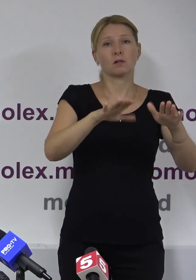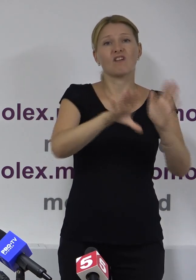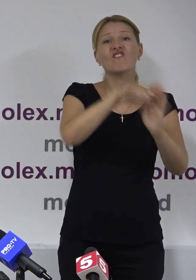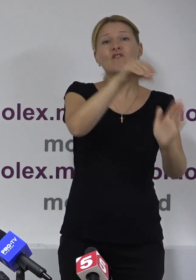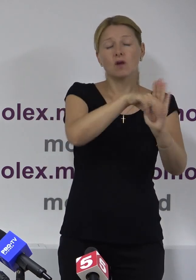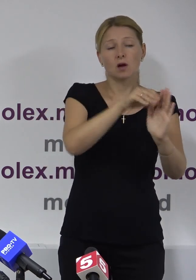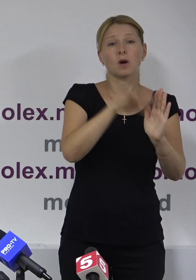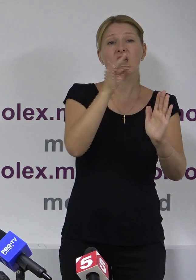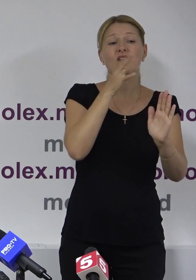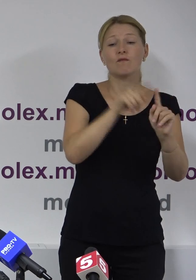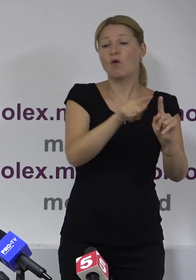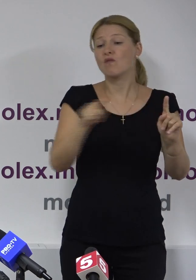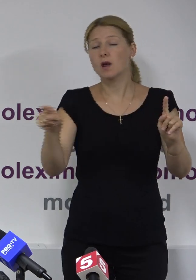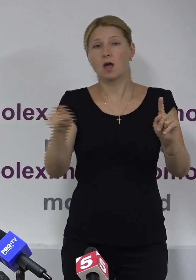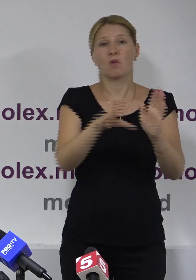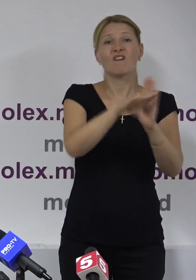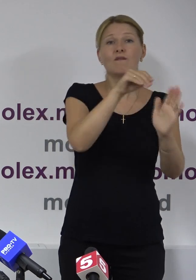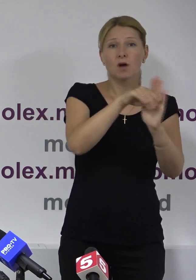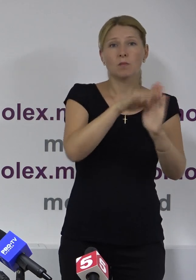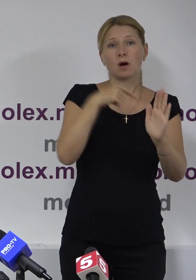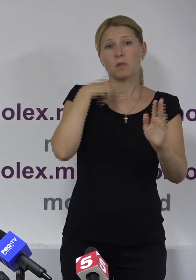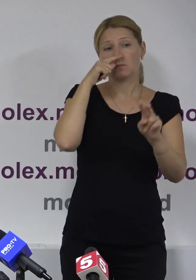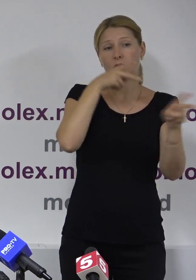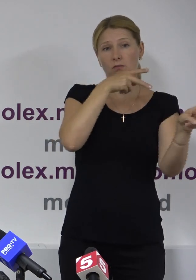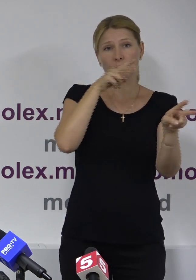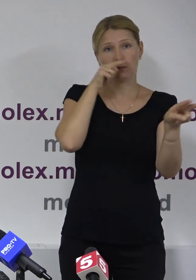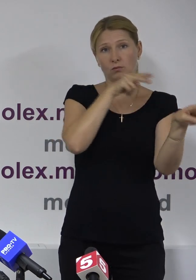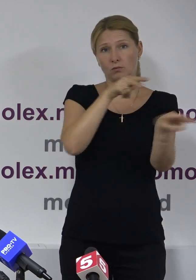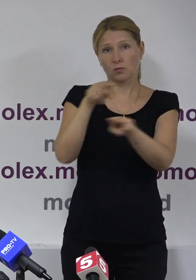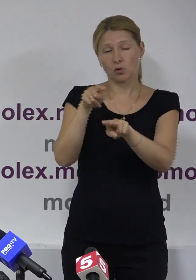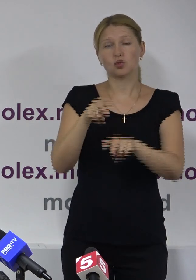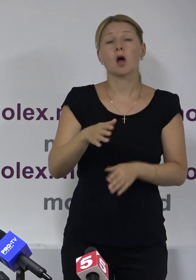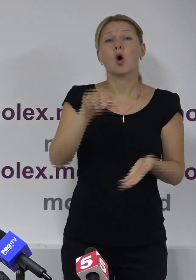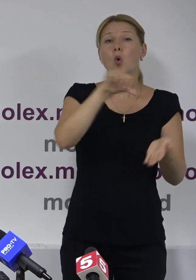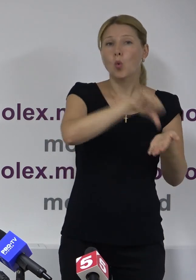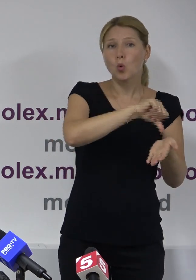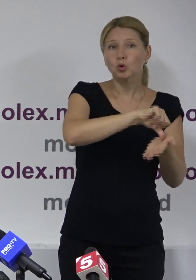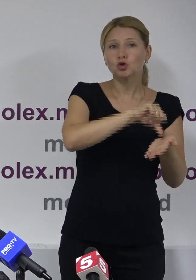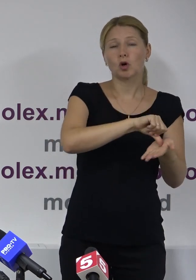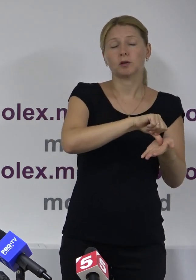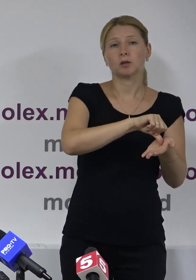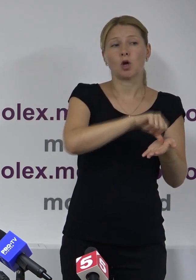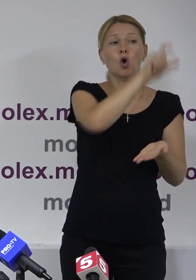perioada electorală, atunci când monitorizăm procesul electoral, prezența observatorilor are un rol